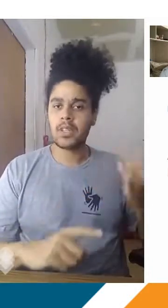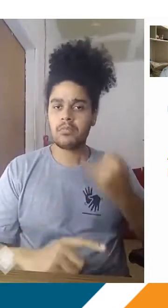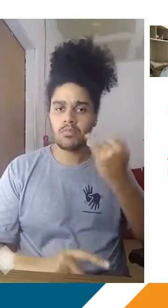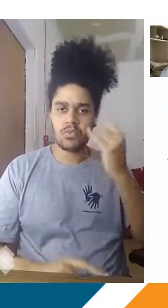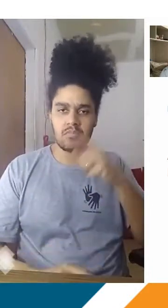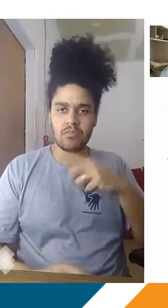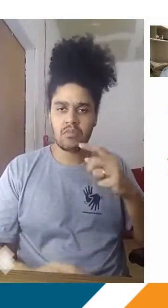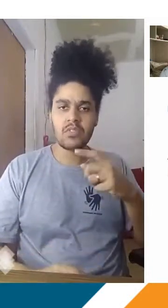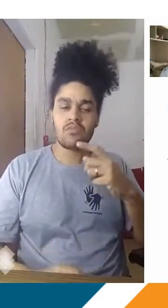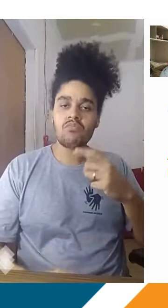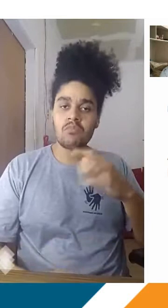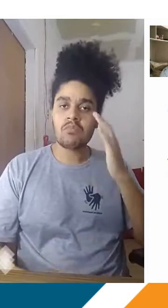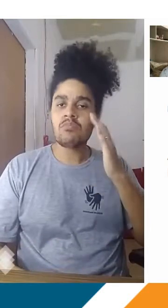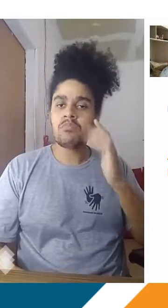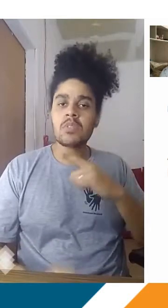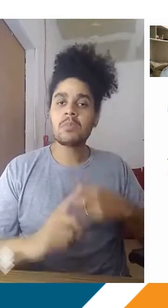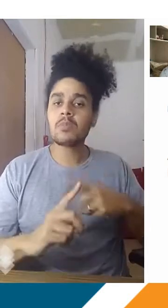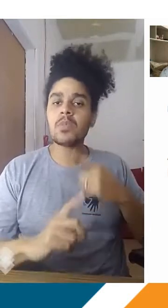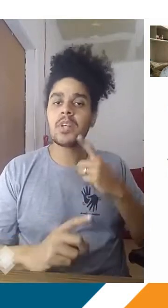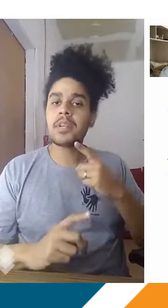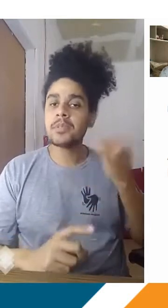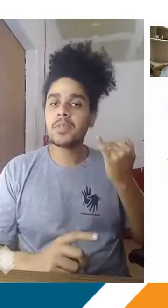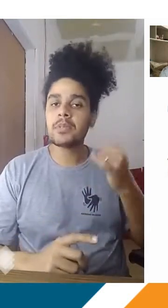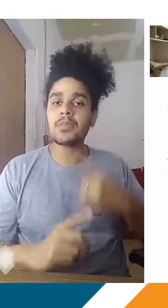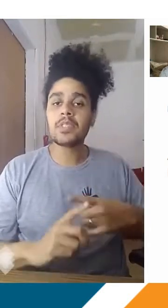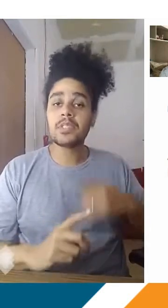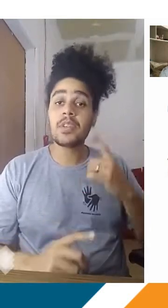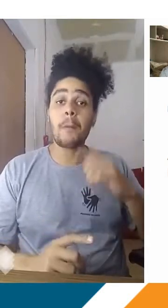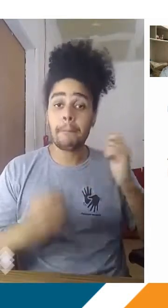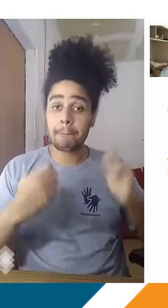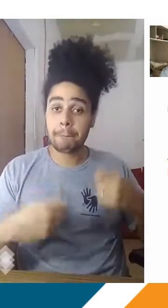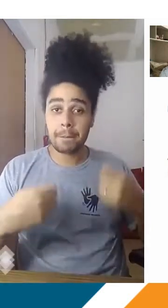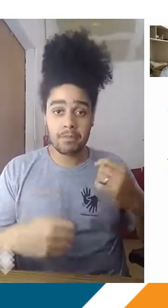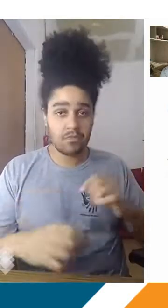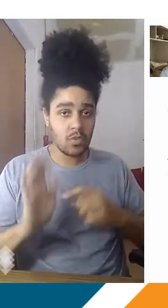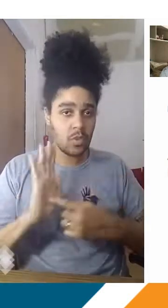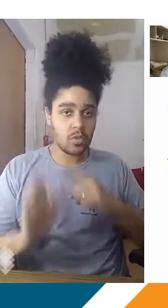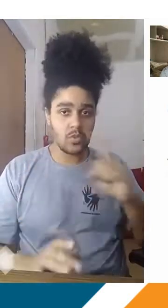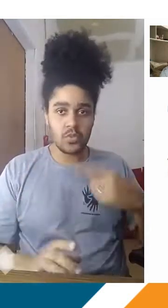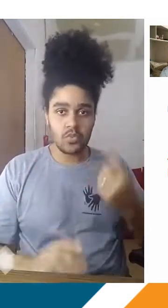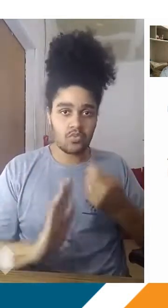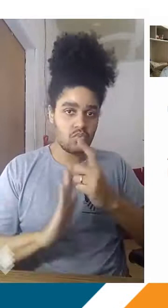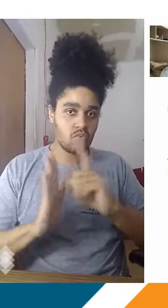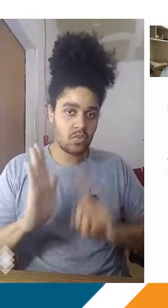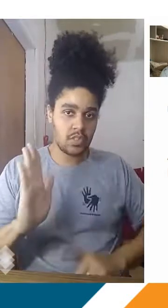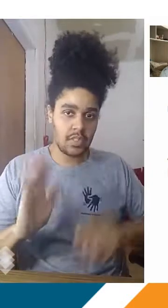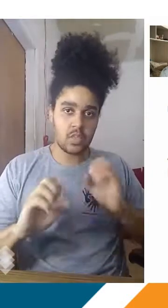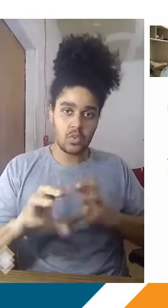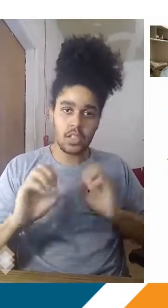Por que é importante ter essa noção desde os textos motivadores? É importante porque a gente sabe que isso vai ter que aparecer na nossa